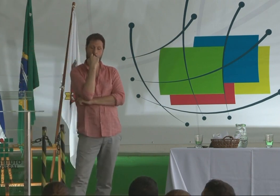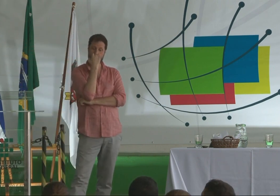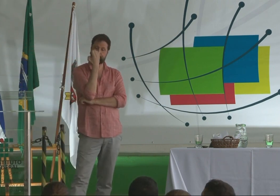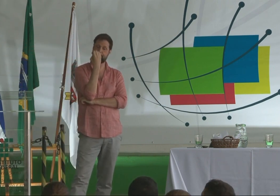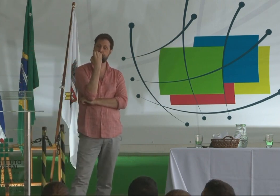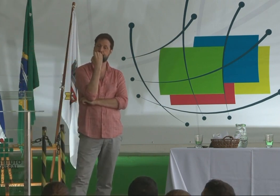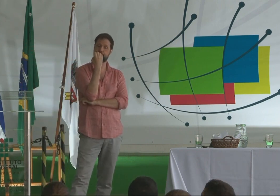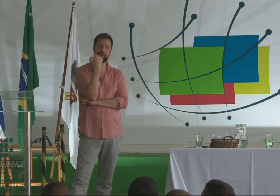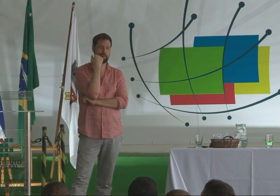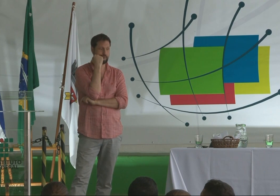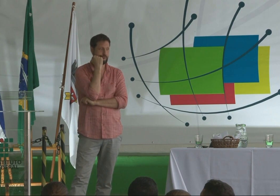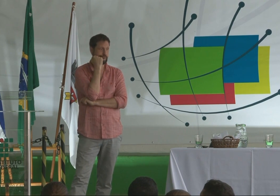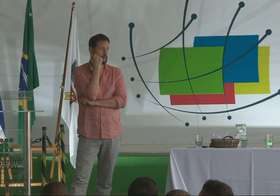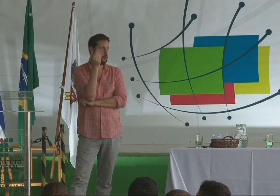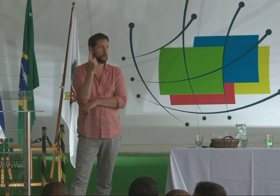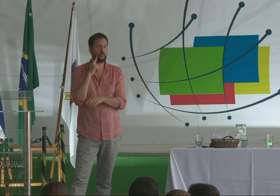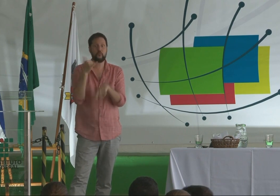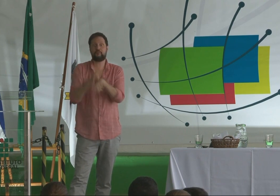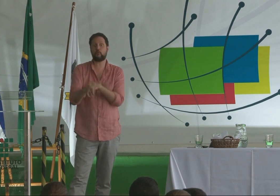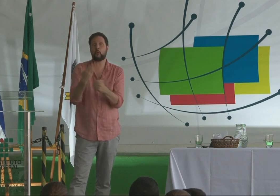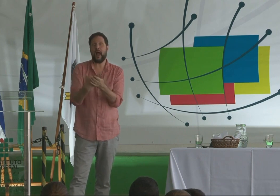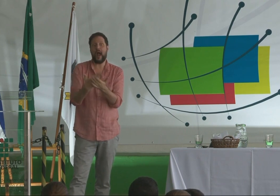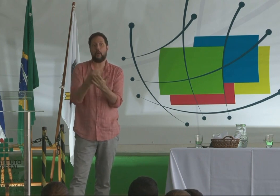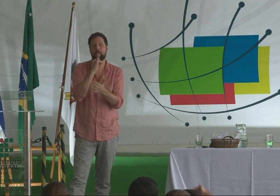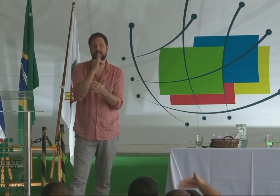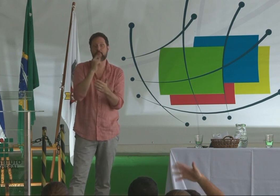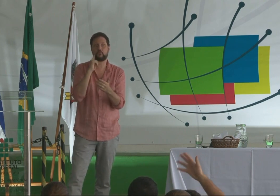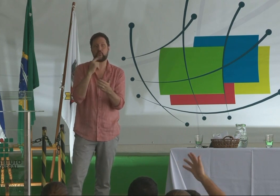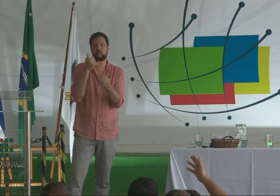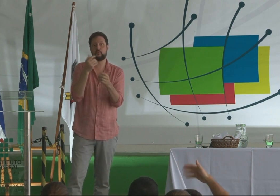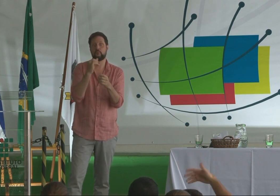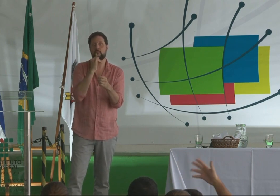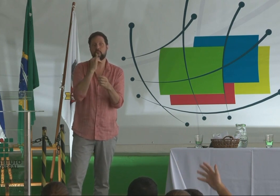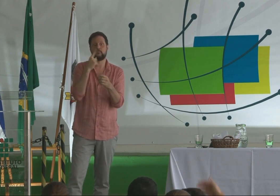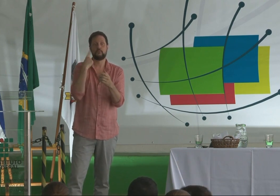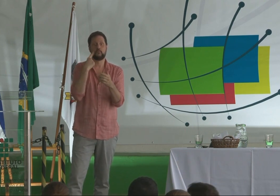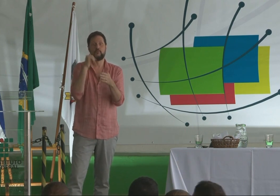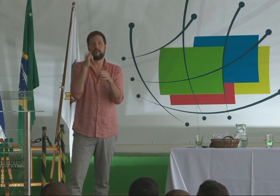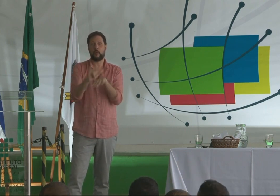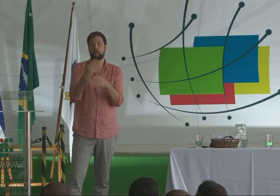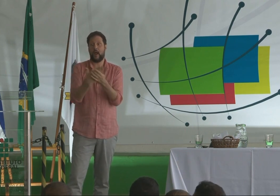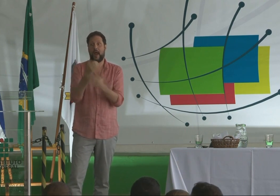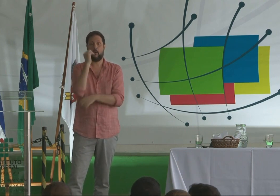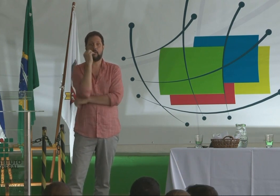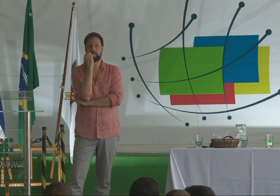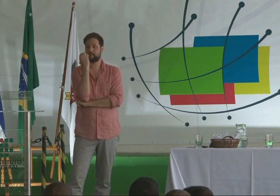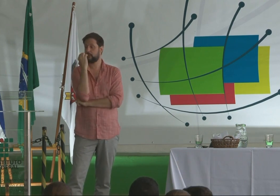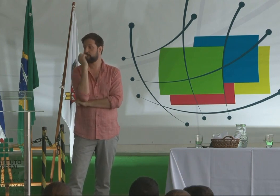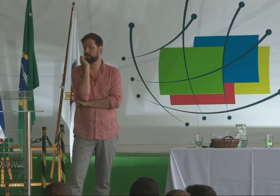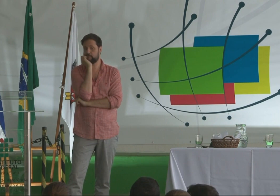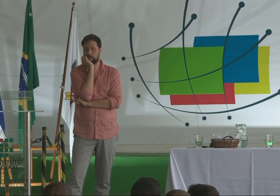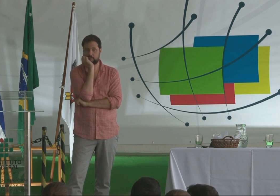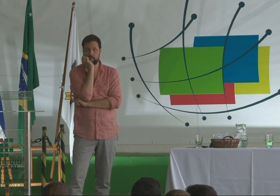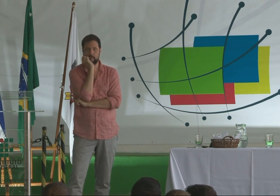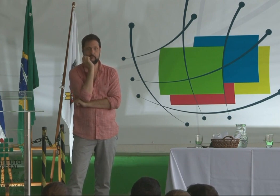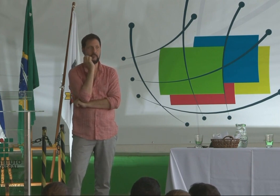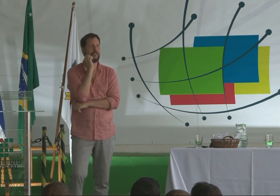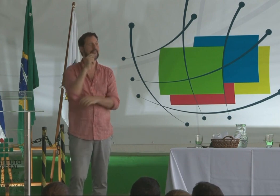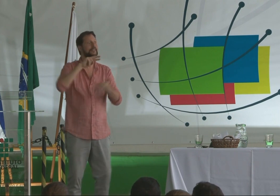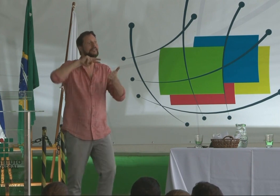tecnologia que faz essa tradução de infração em tempo real, por exemplo. Aqui no IFES, a gente tem testes espalhados, por exemplo. E, dependendo de onde o teste